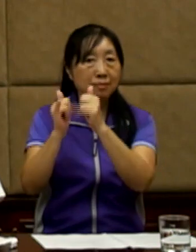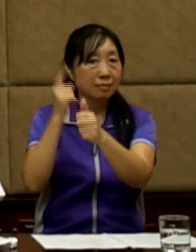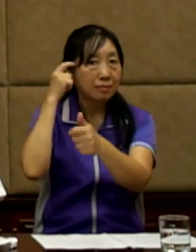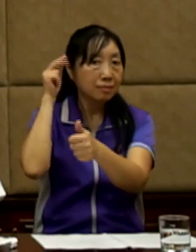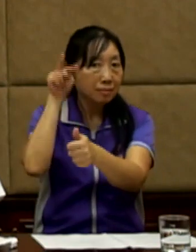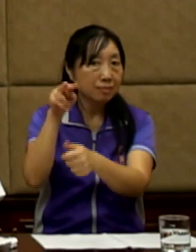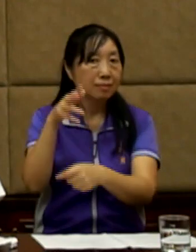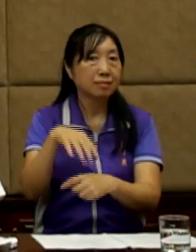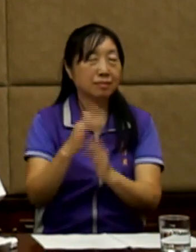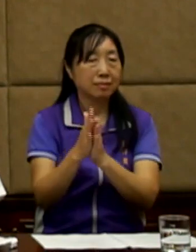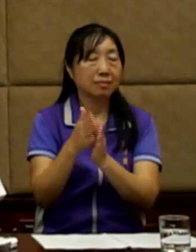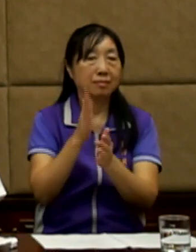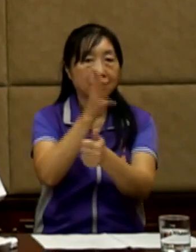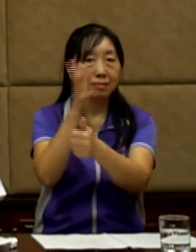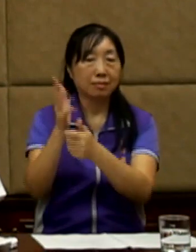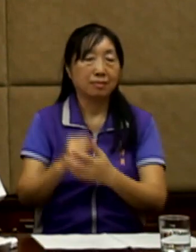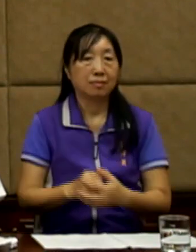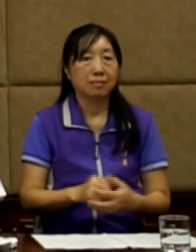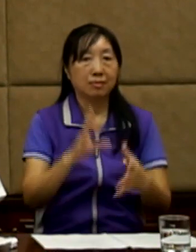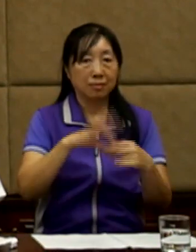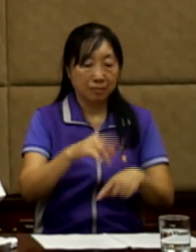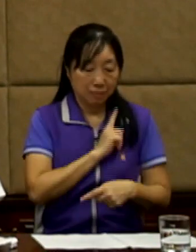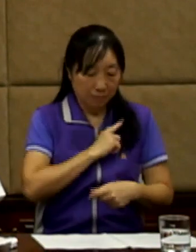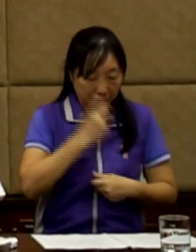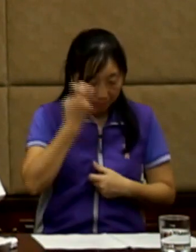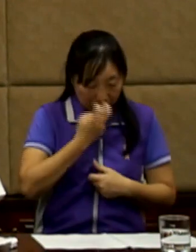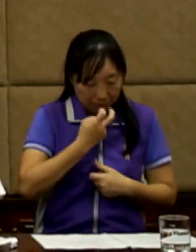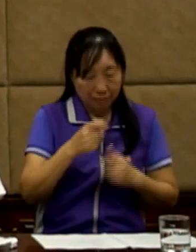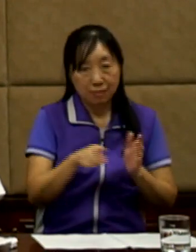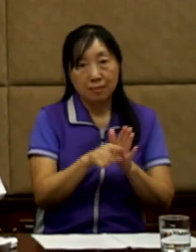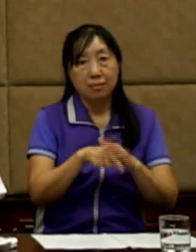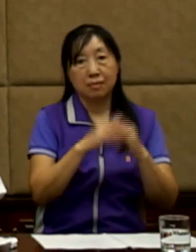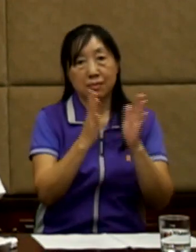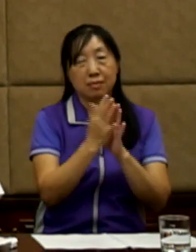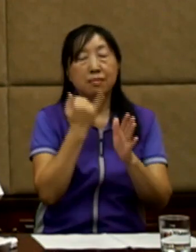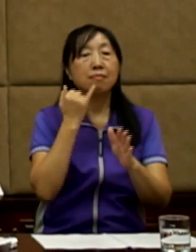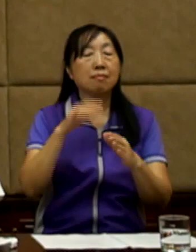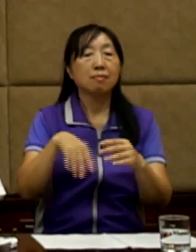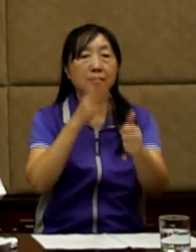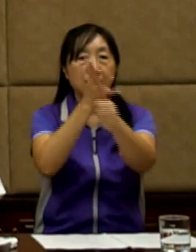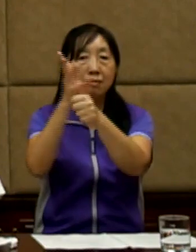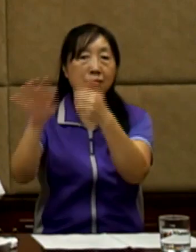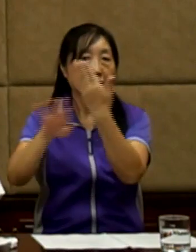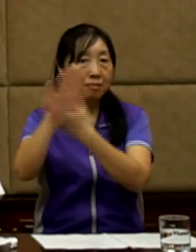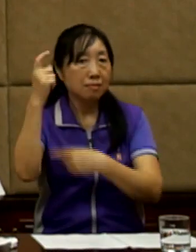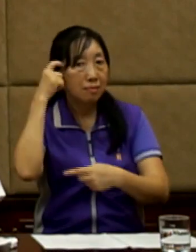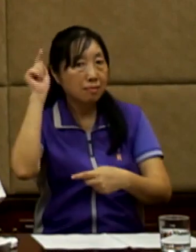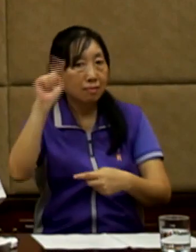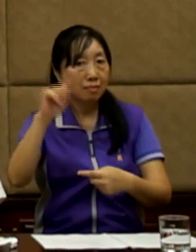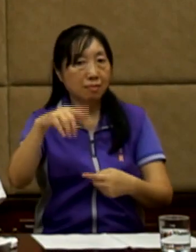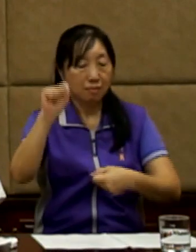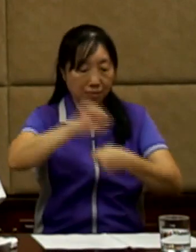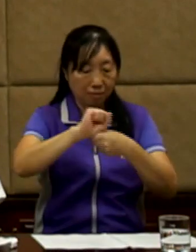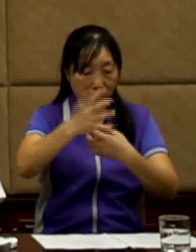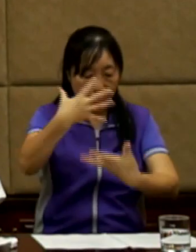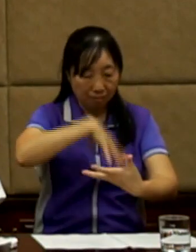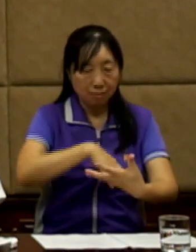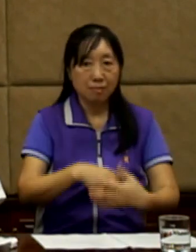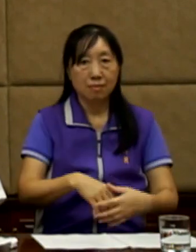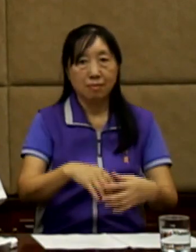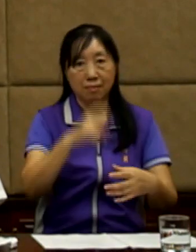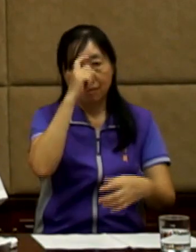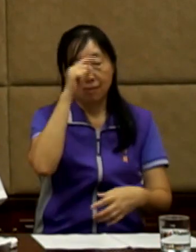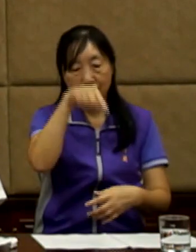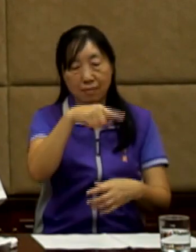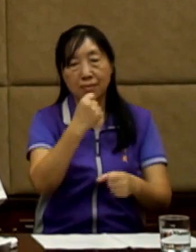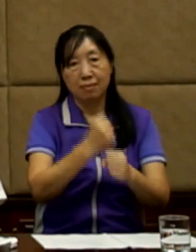样的机制，让他有一点他们在自我审查的过程当中有更多的外部的意见能够汇入。那我们希望他们能够这